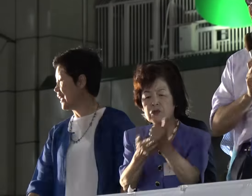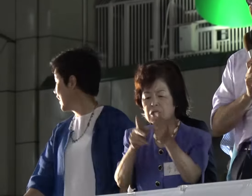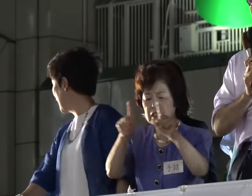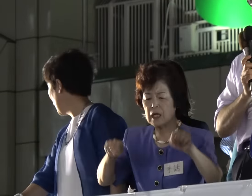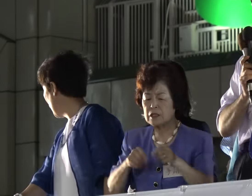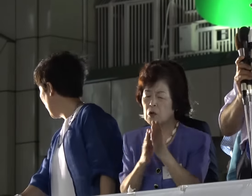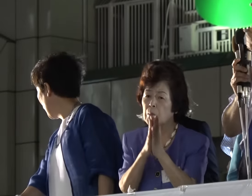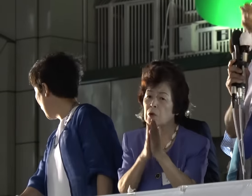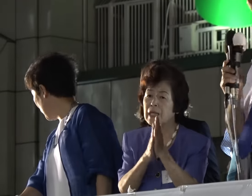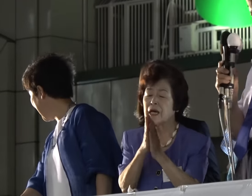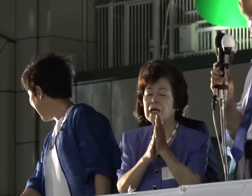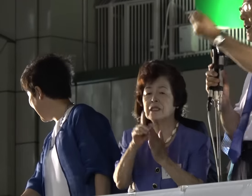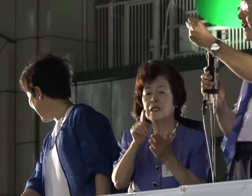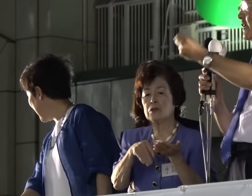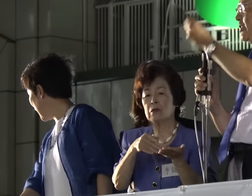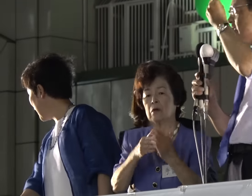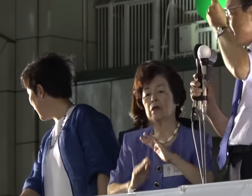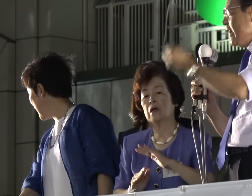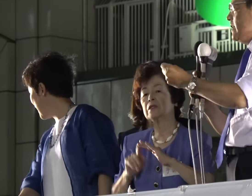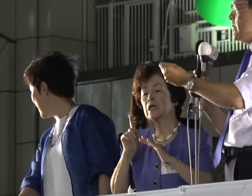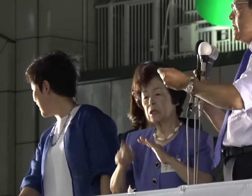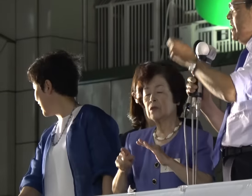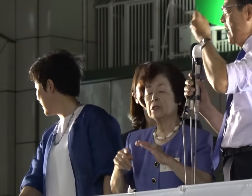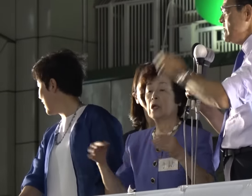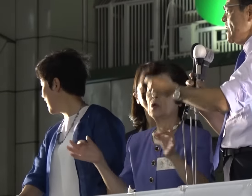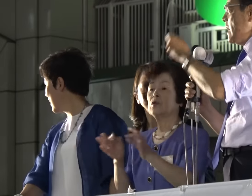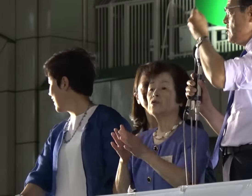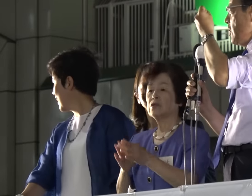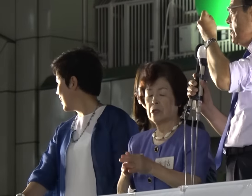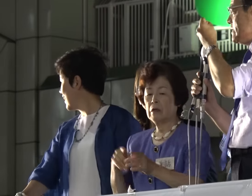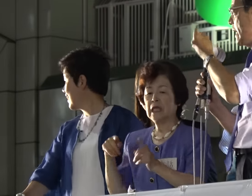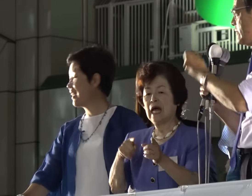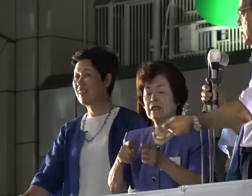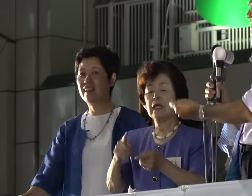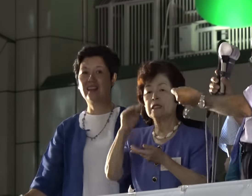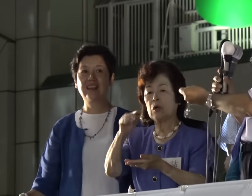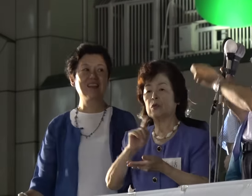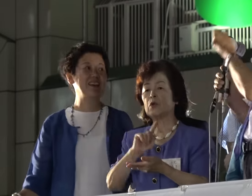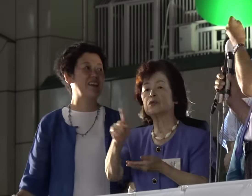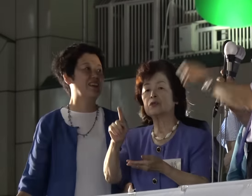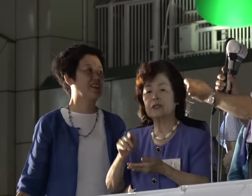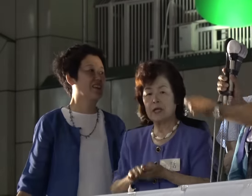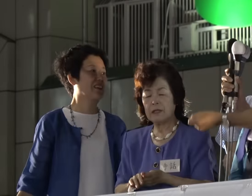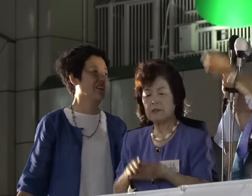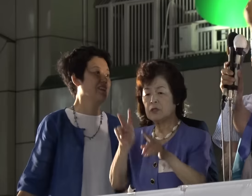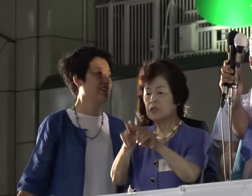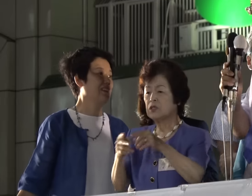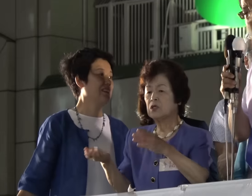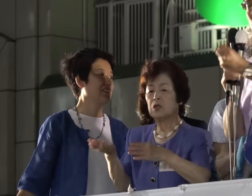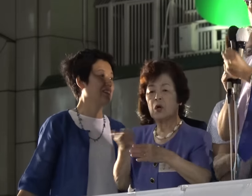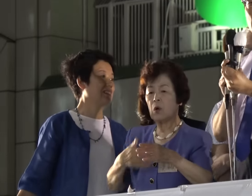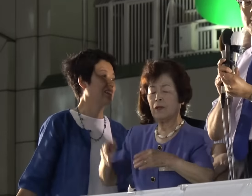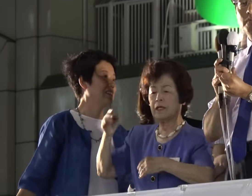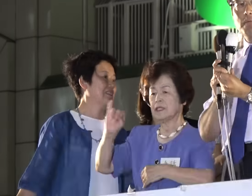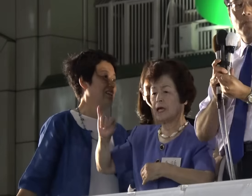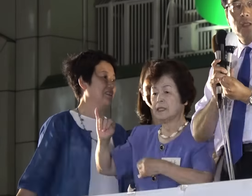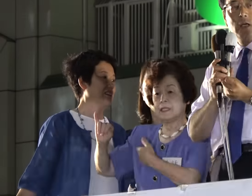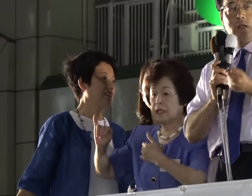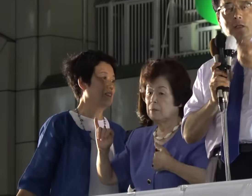、その推薦状が出ないから急に批判的なことを言っている小池さんに皆さんできます